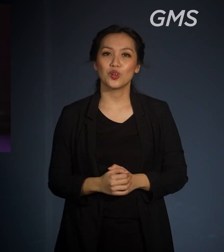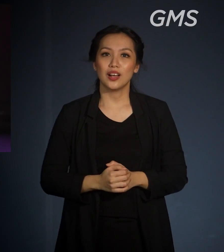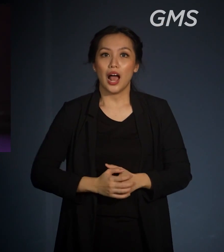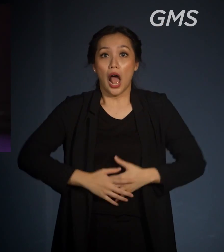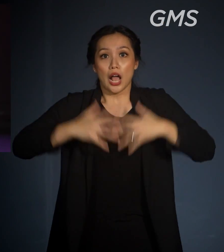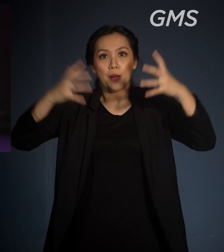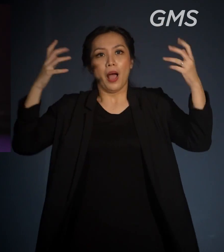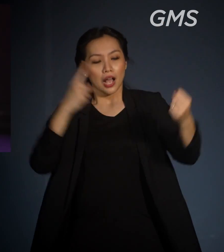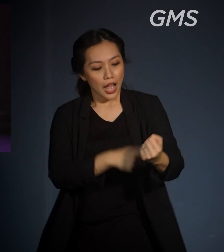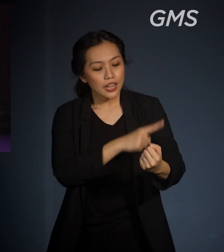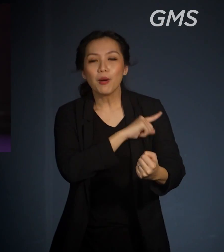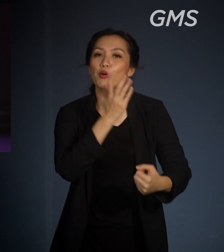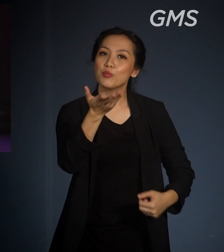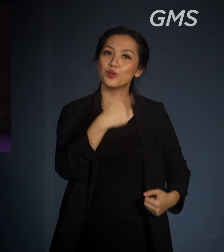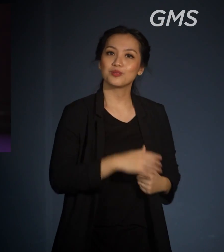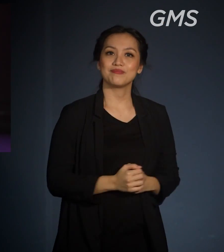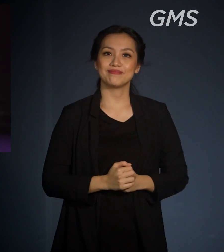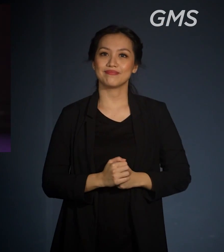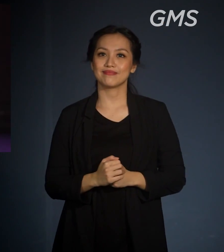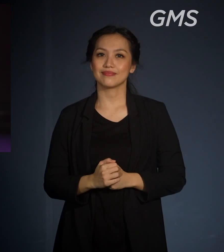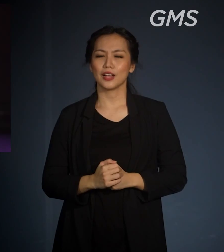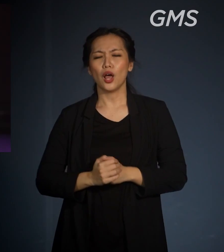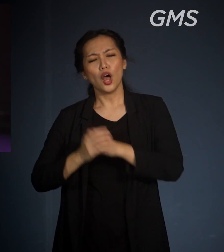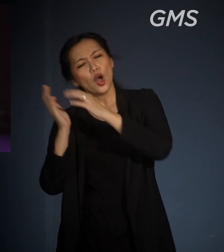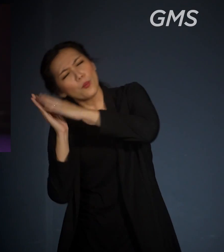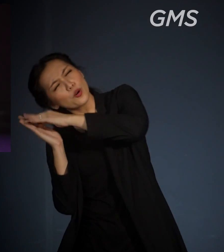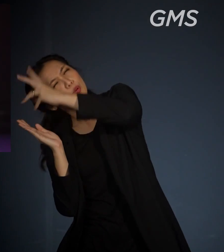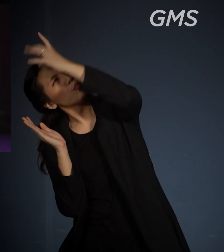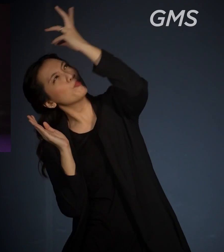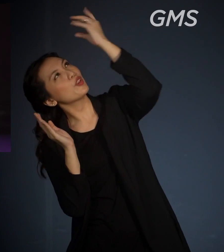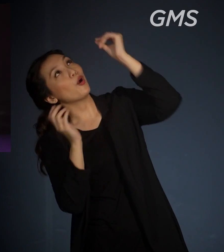Kembangkan talenta Anda. Bermimpilah besar.